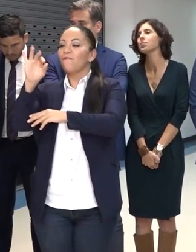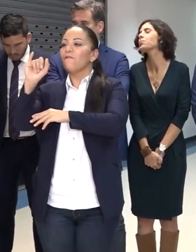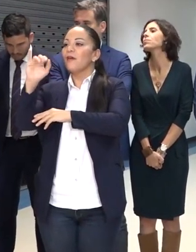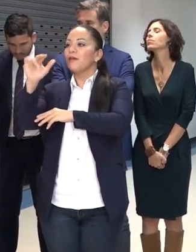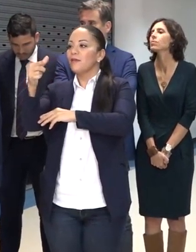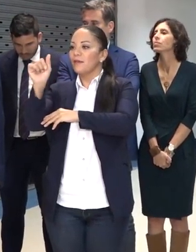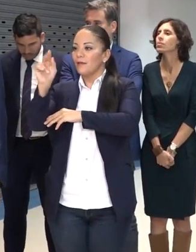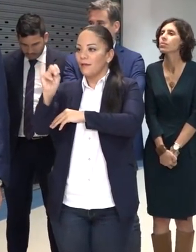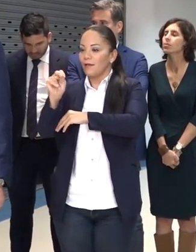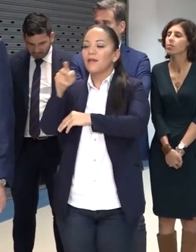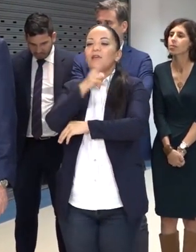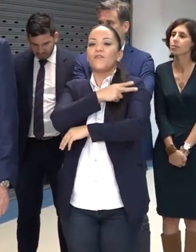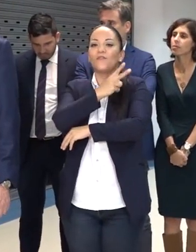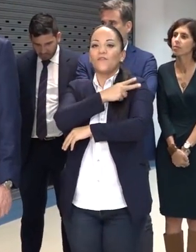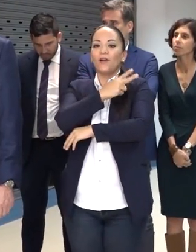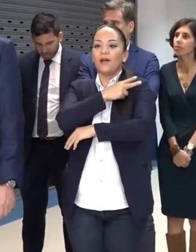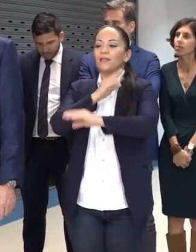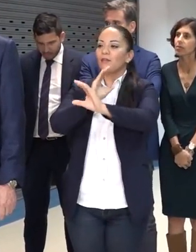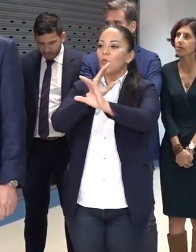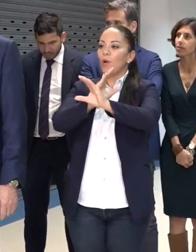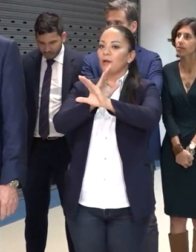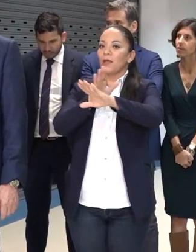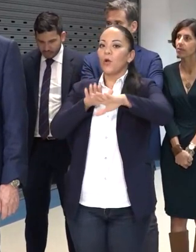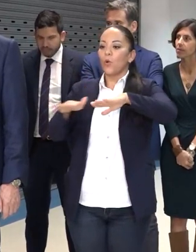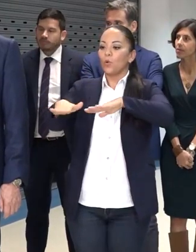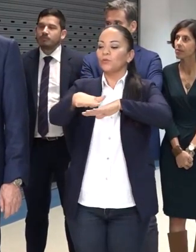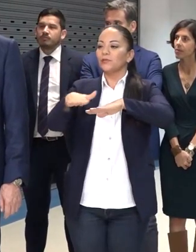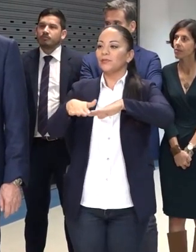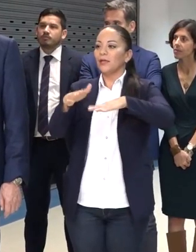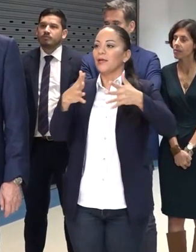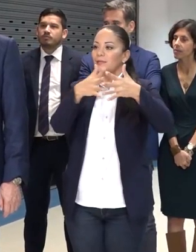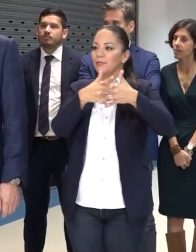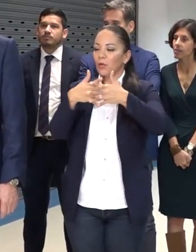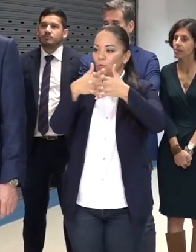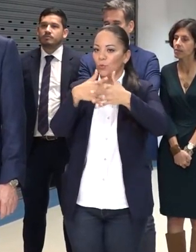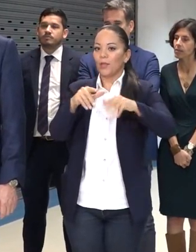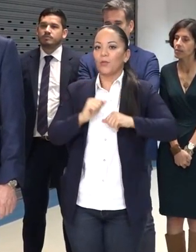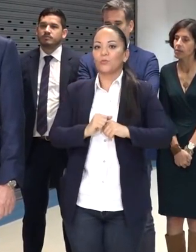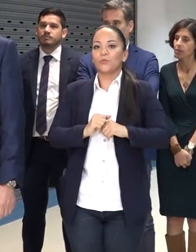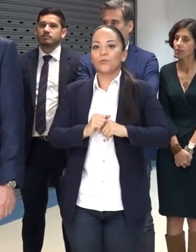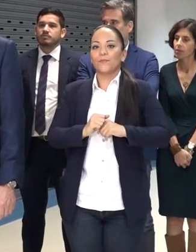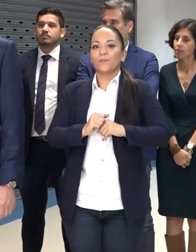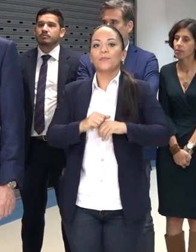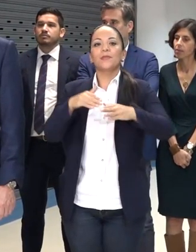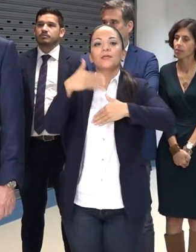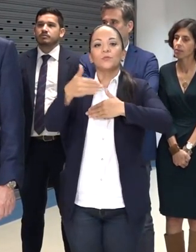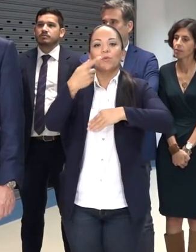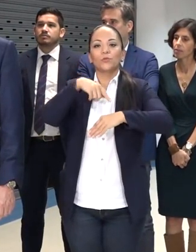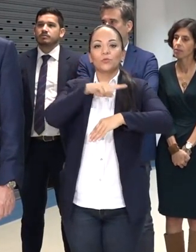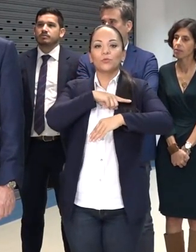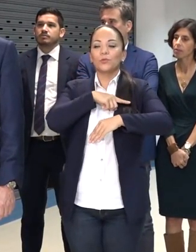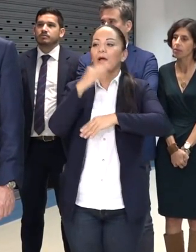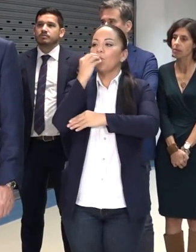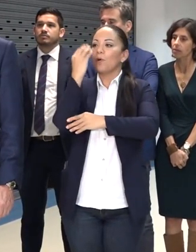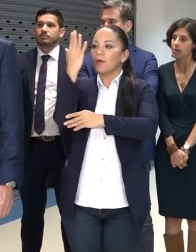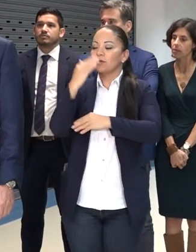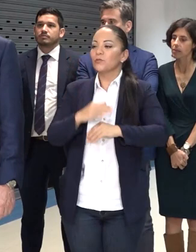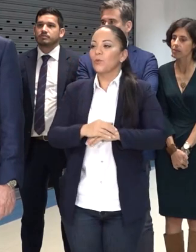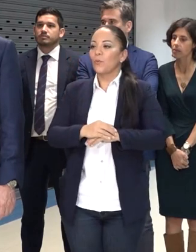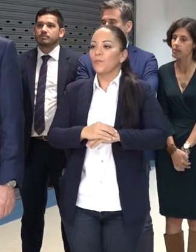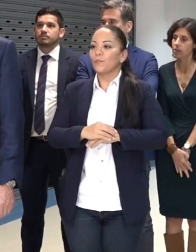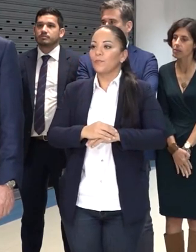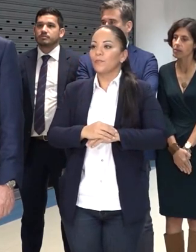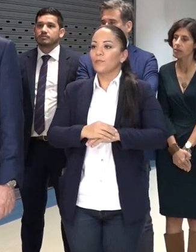Fagan, la jefa de la Guardia Costera de los Estados Unidos. Después tuvimos un almuerzo en la